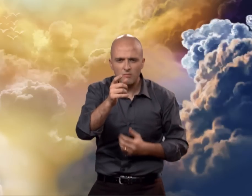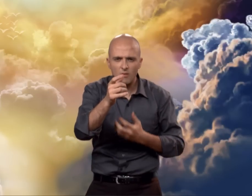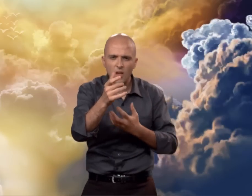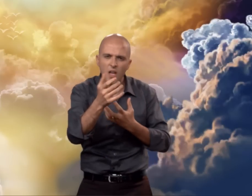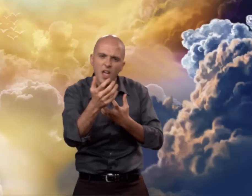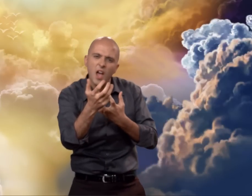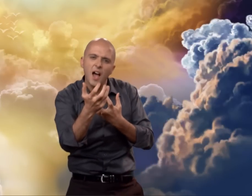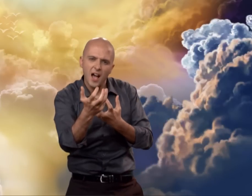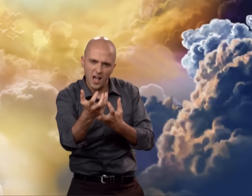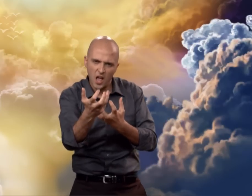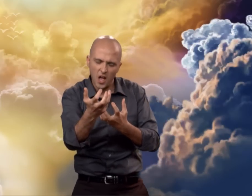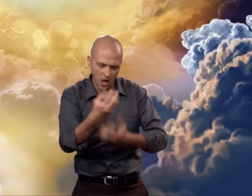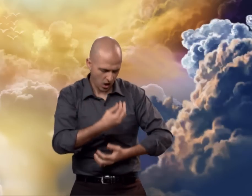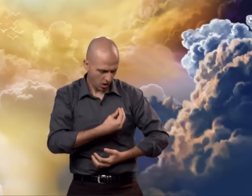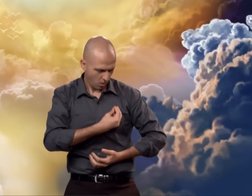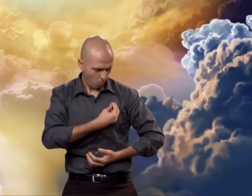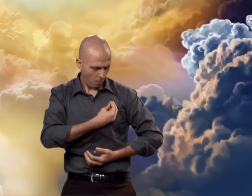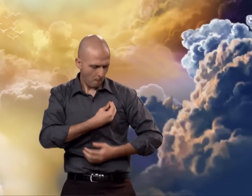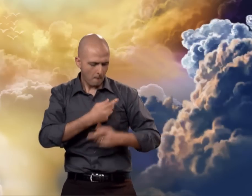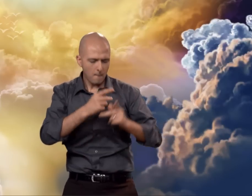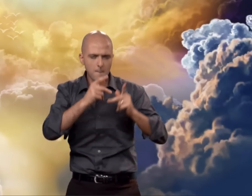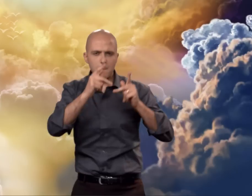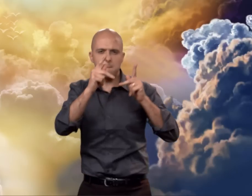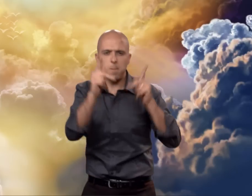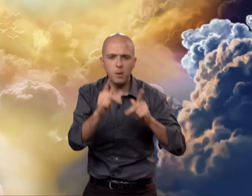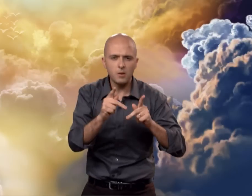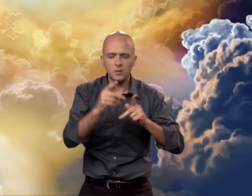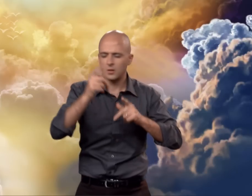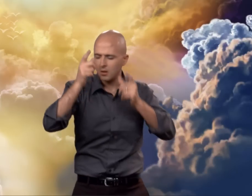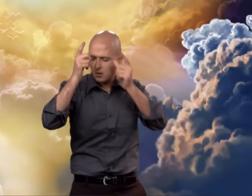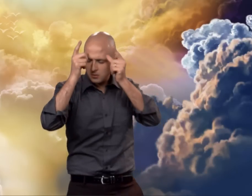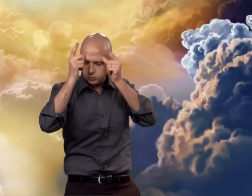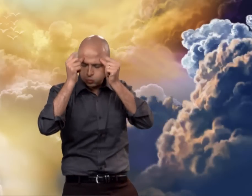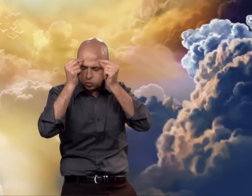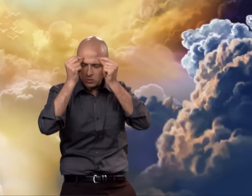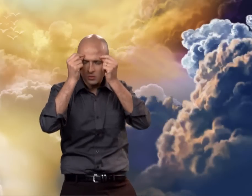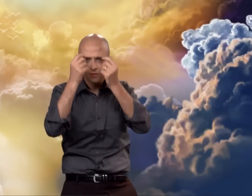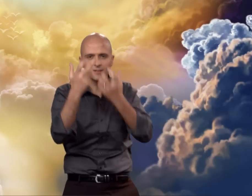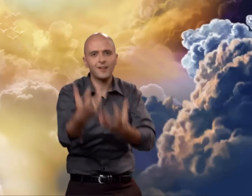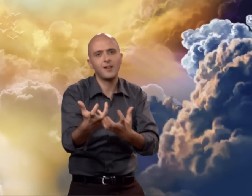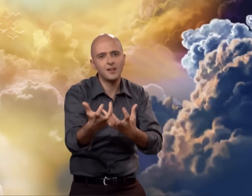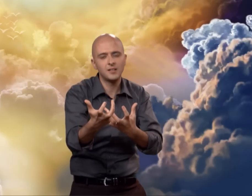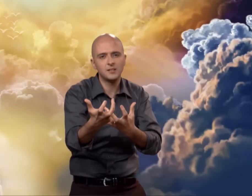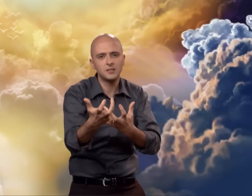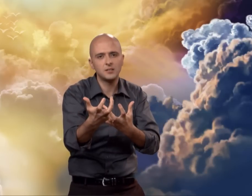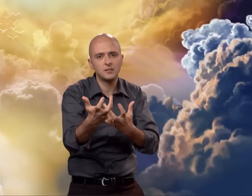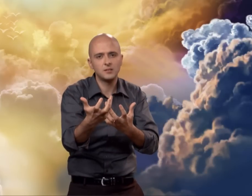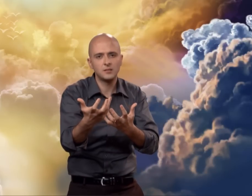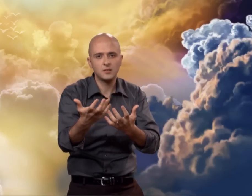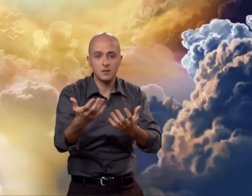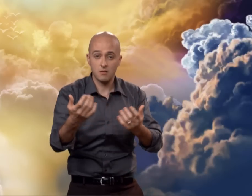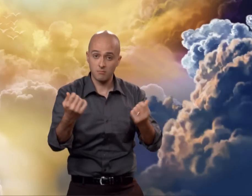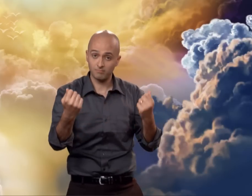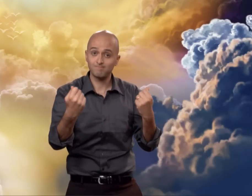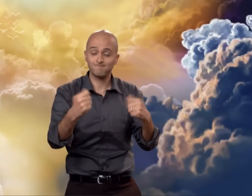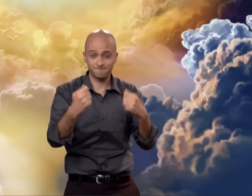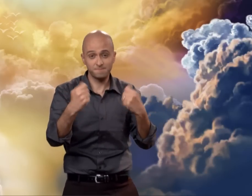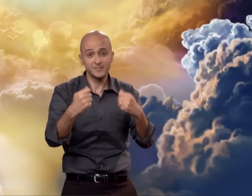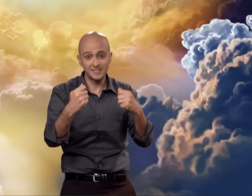egoístas? Poderiam aqueles que têm o coração cheio de ódio a Deus, à verdade e à santidade, unir-se à